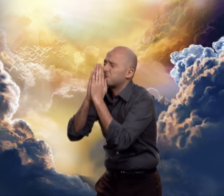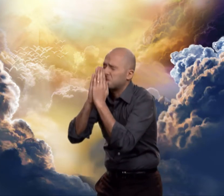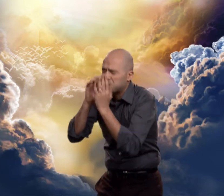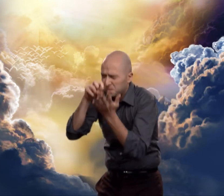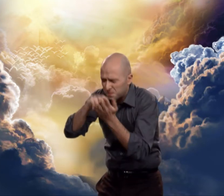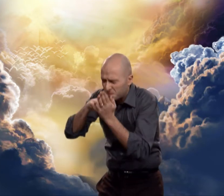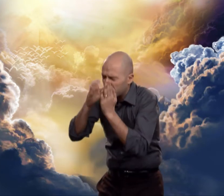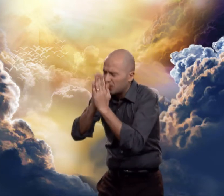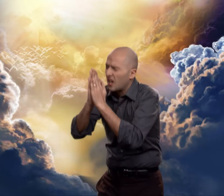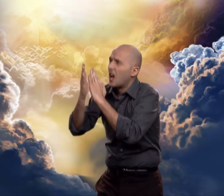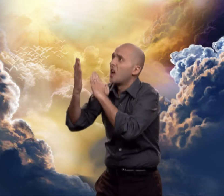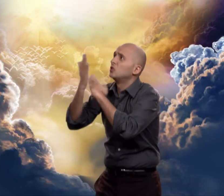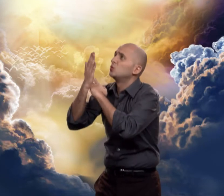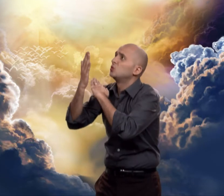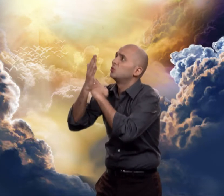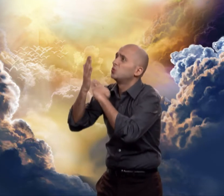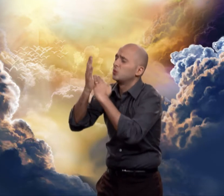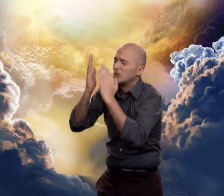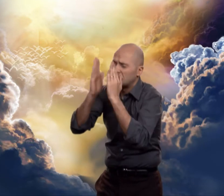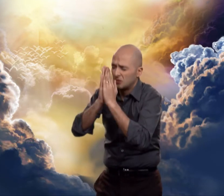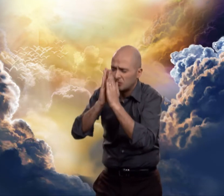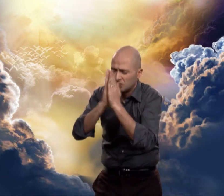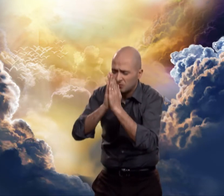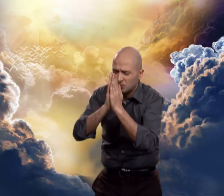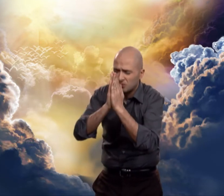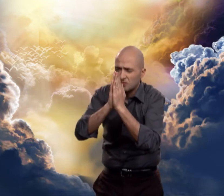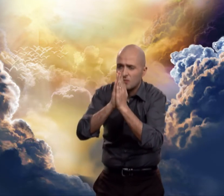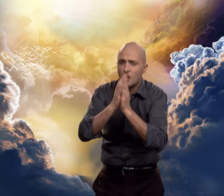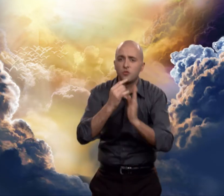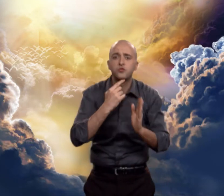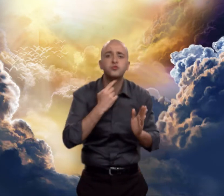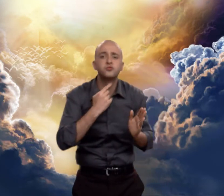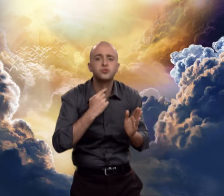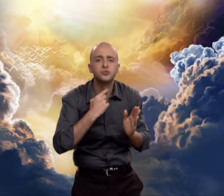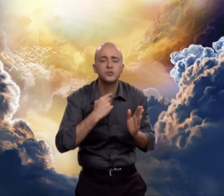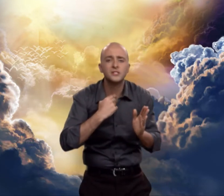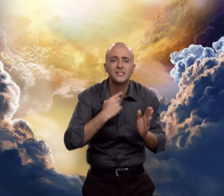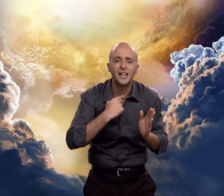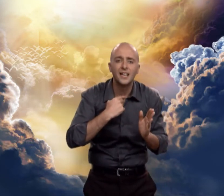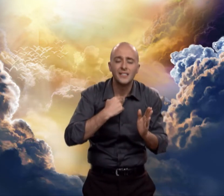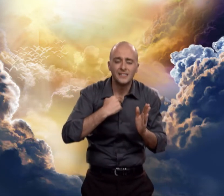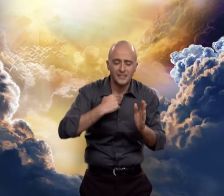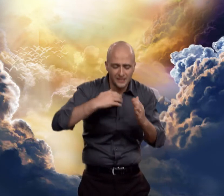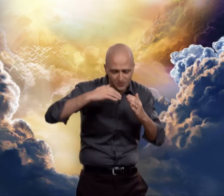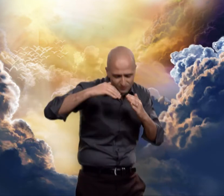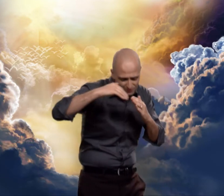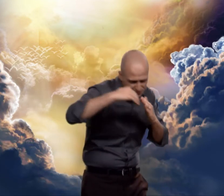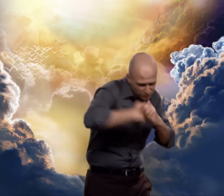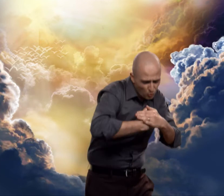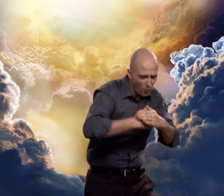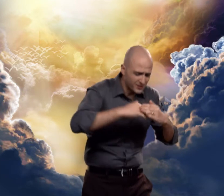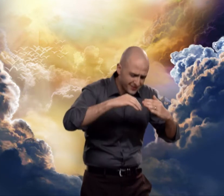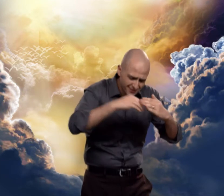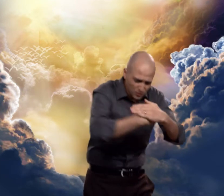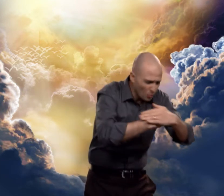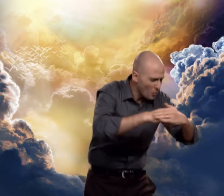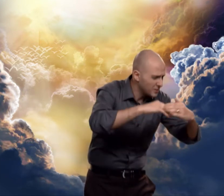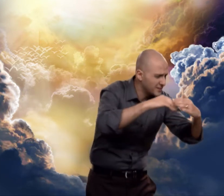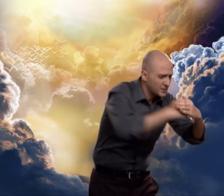as nuvens do céu. Agora contemplam Jesus em sua glória e ainda devem vê-lo assentado à direita do poderoso